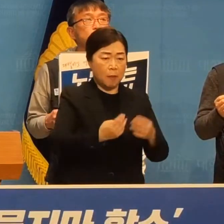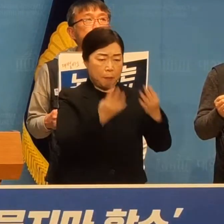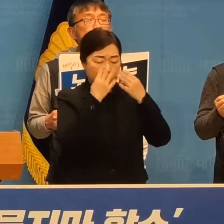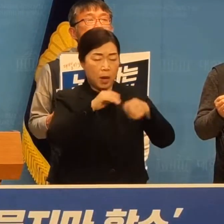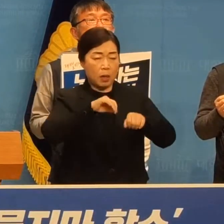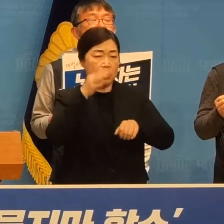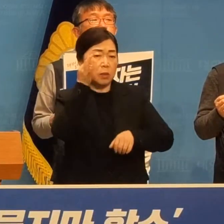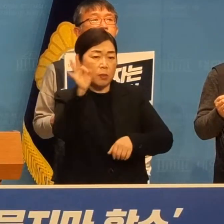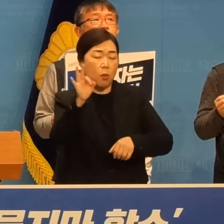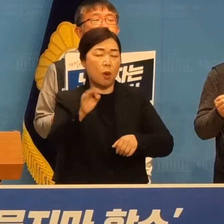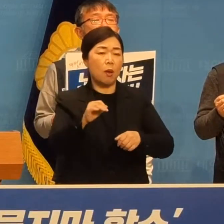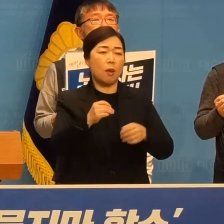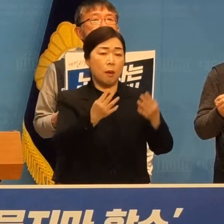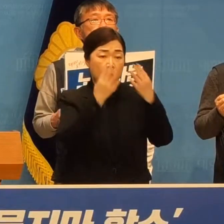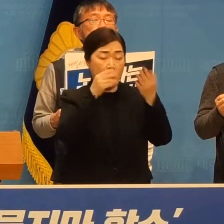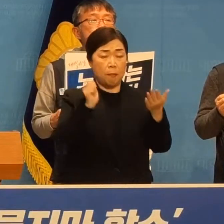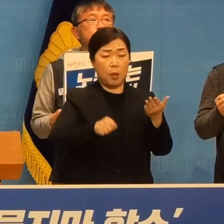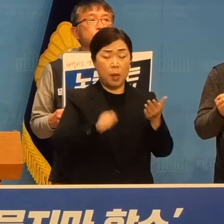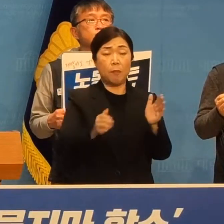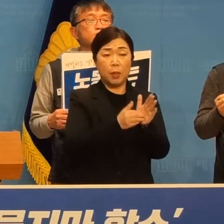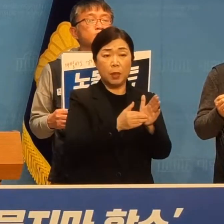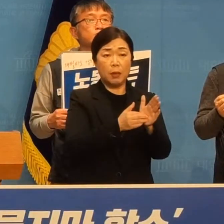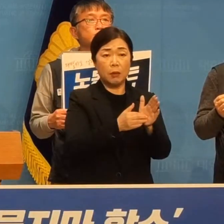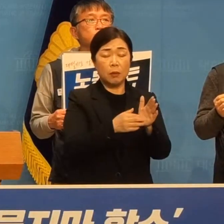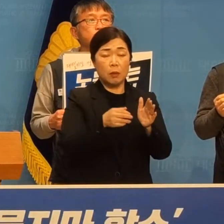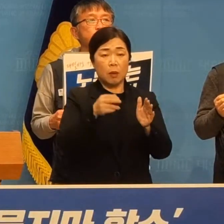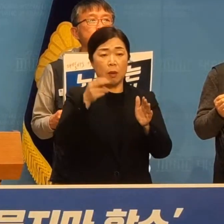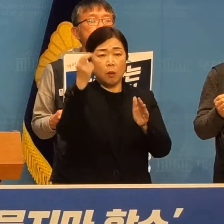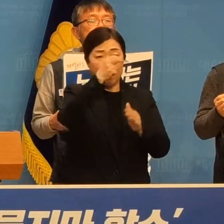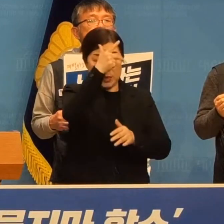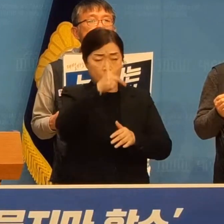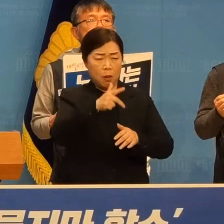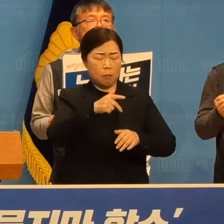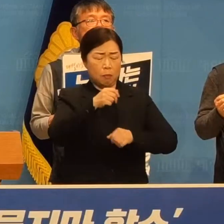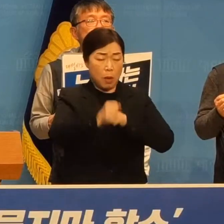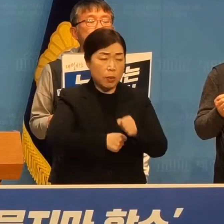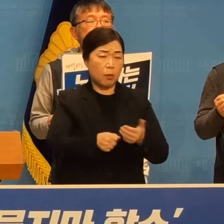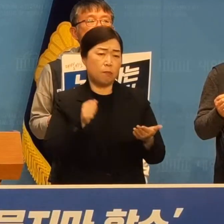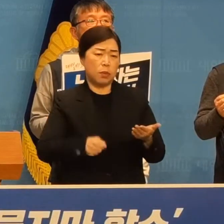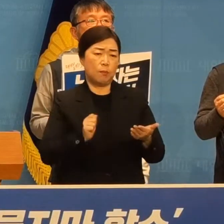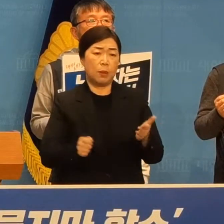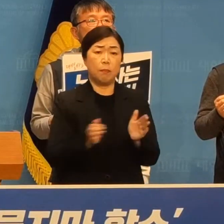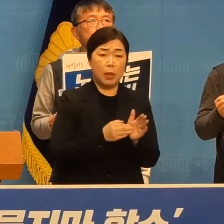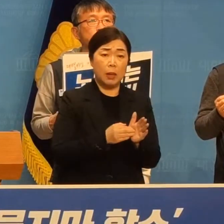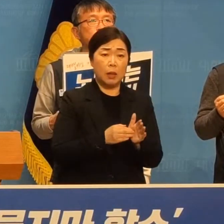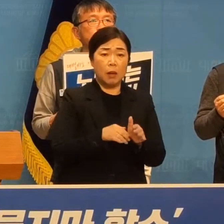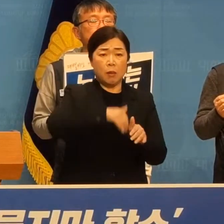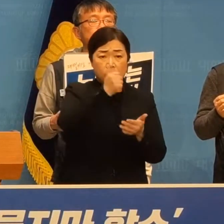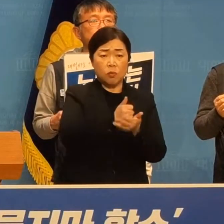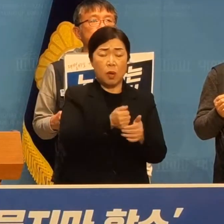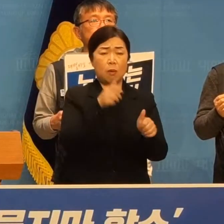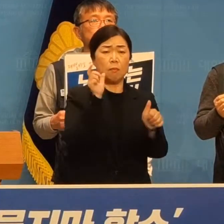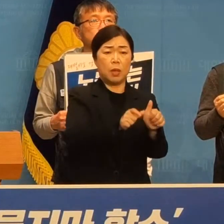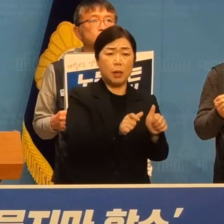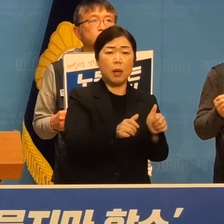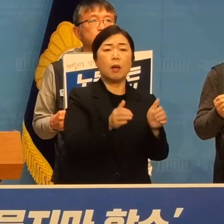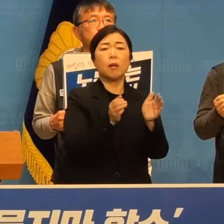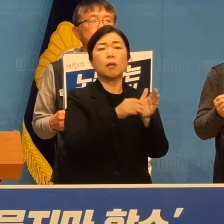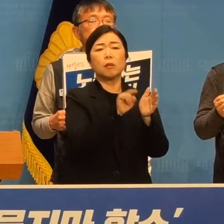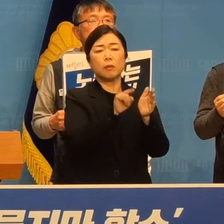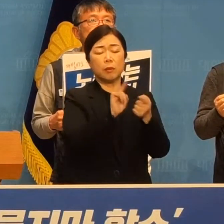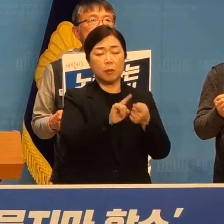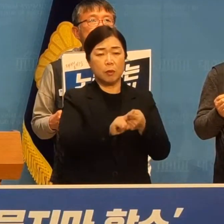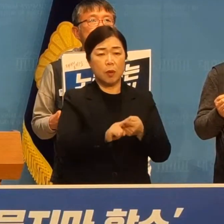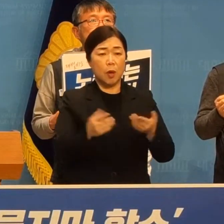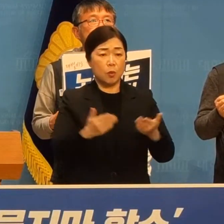하기까지 했습니다. 이렇게 검찰이 무분별한 기소를 남용하는 한국 사회에서 과연 노동자들이 헌법이 보장하는